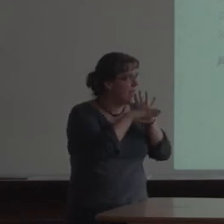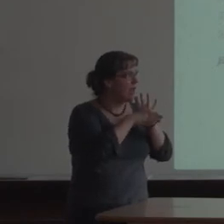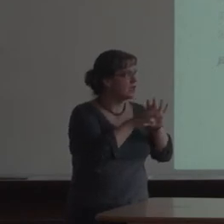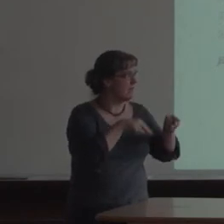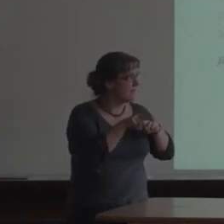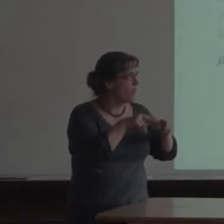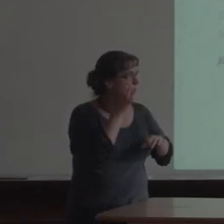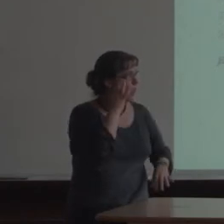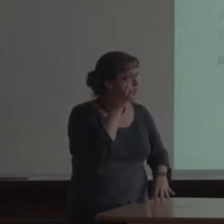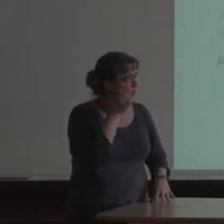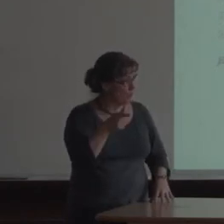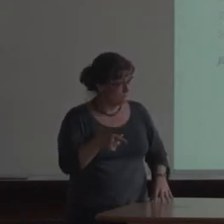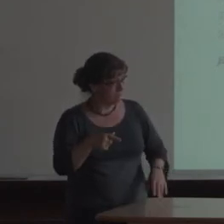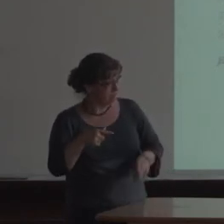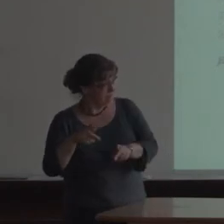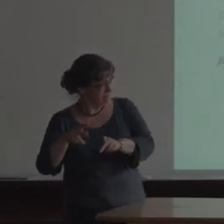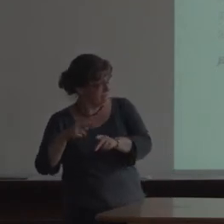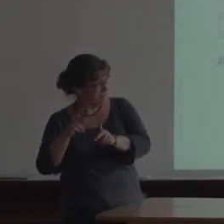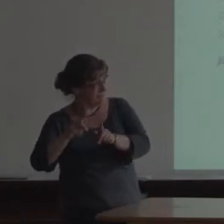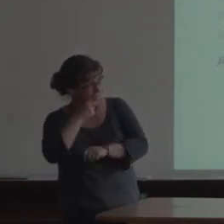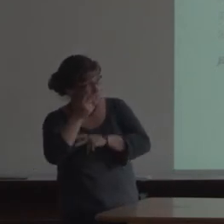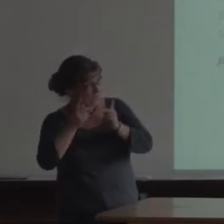vidéos? J'ai pas d'expérience là-dessus.